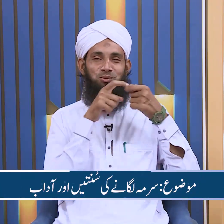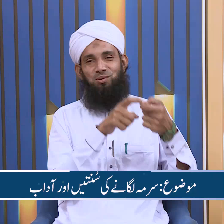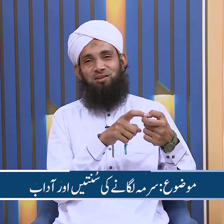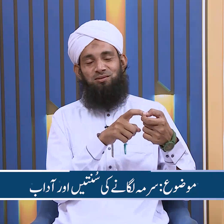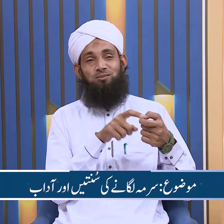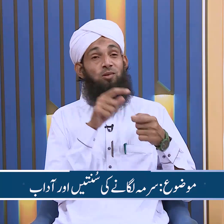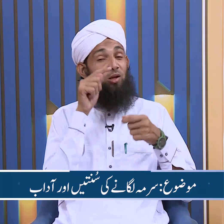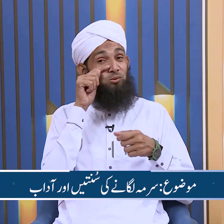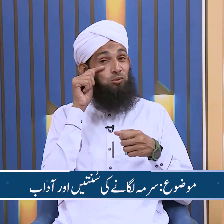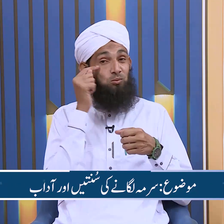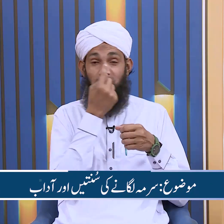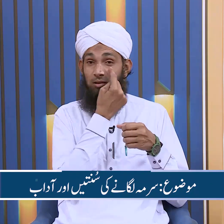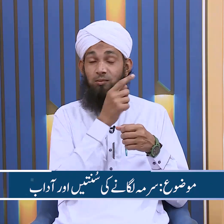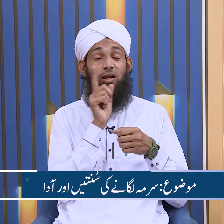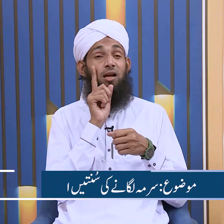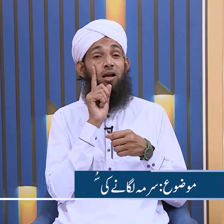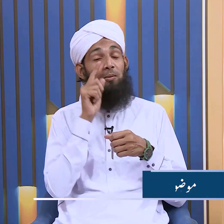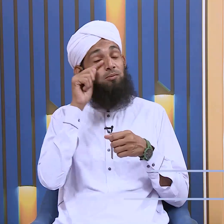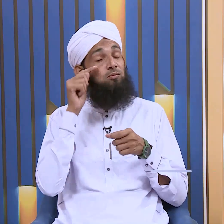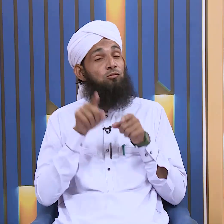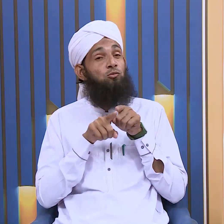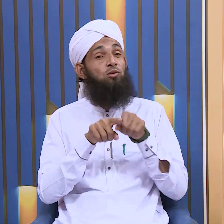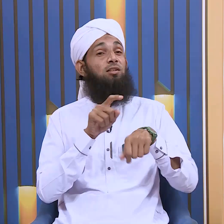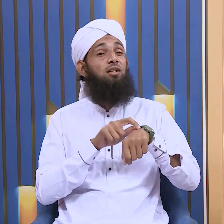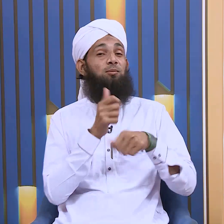سرما کب لگانا سنت ہے. جی کون بتائیں گے ہمیں؟